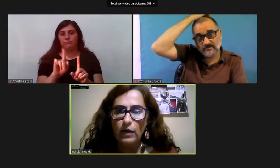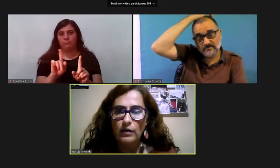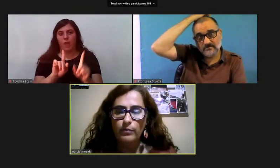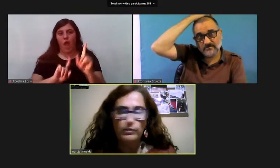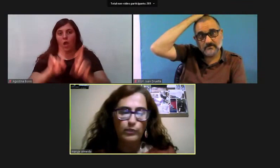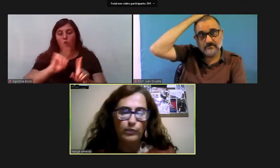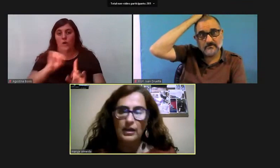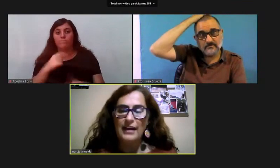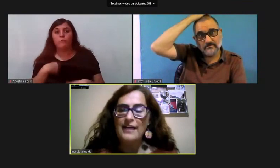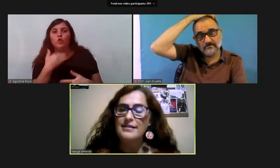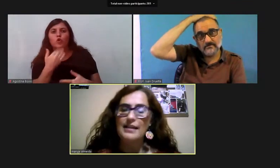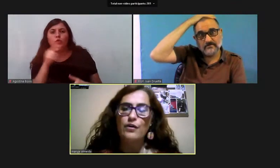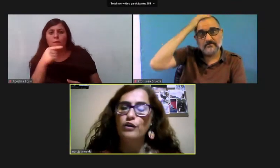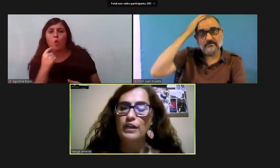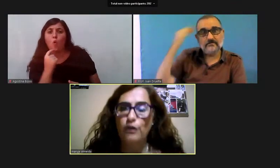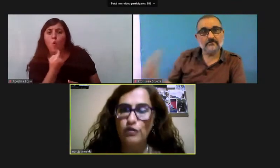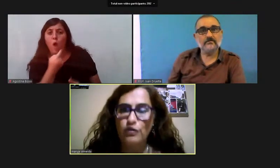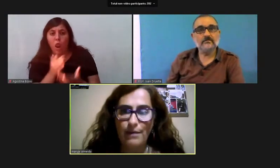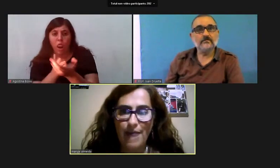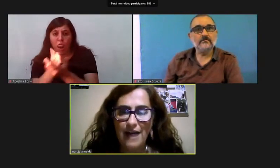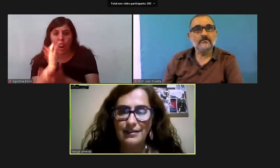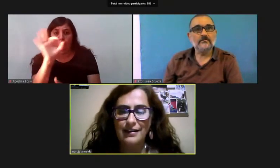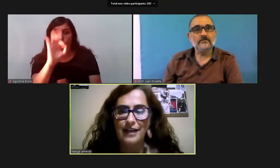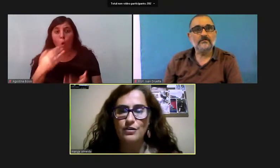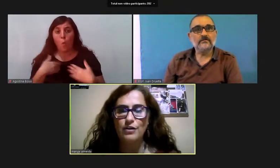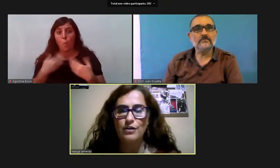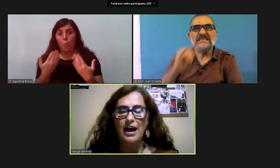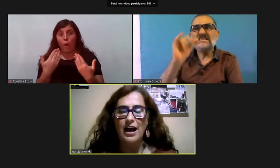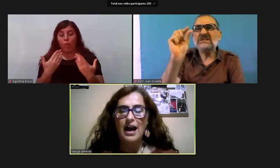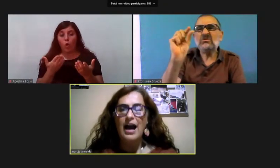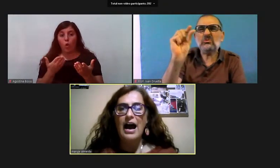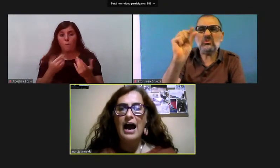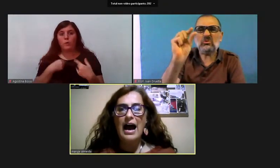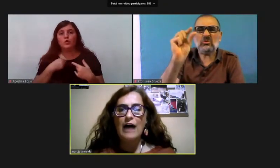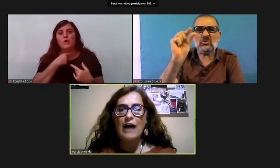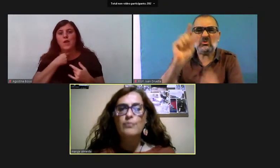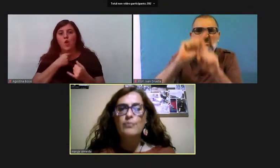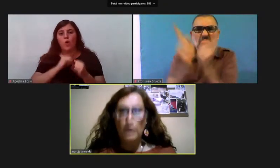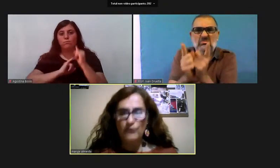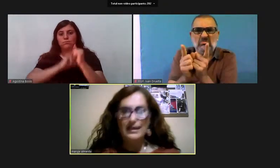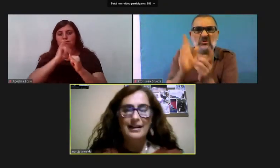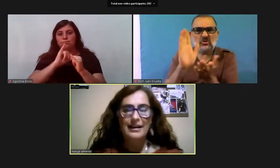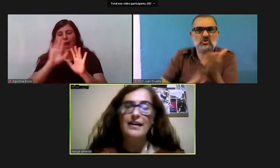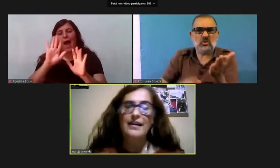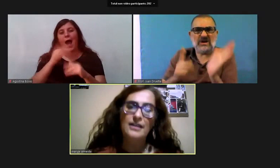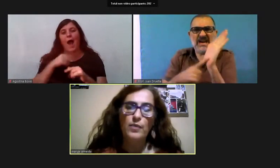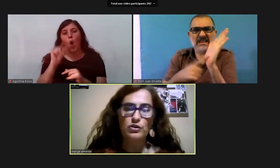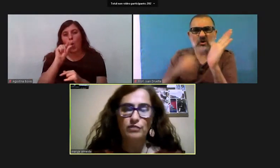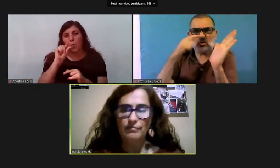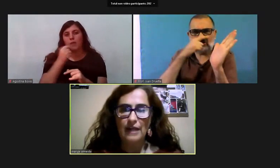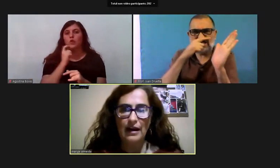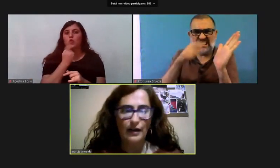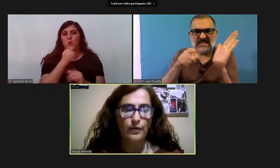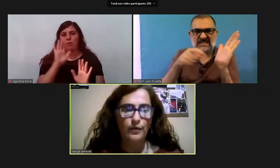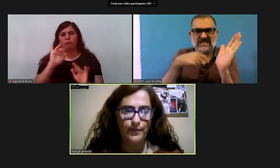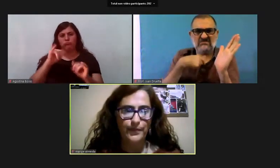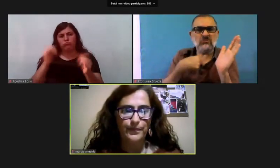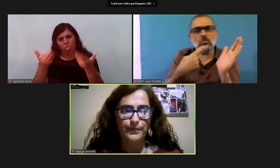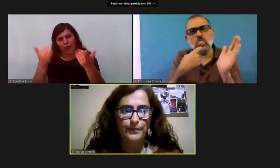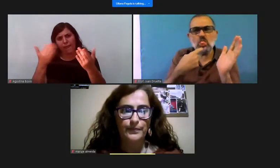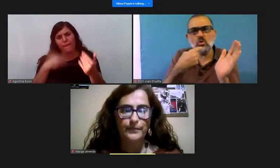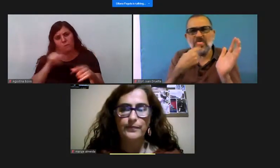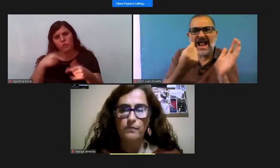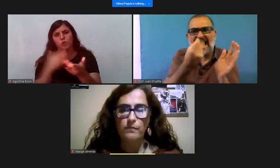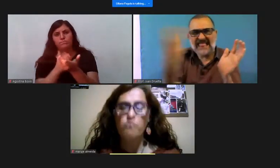seguir, Juan, porque quería decir 2 o 3 cosas más en relación bueno, dale, y después yo agrego.